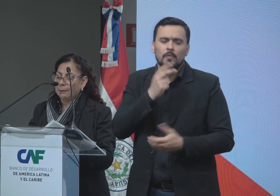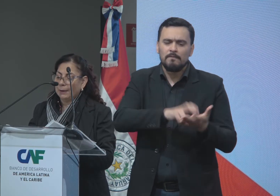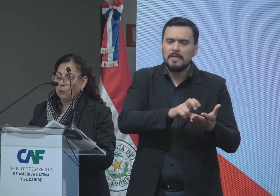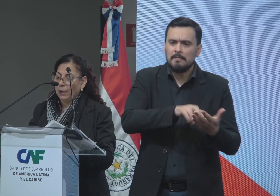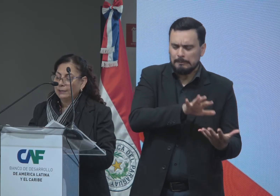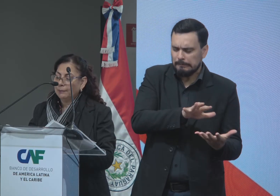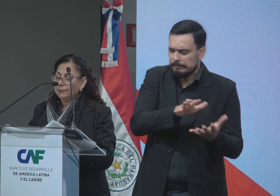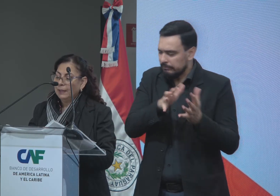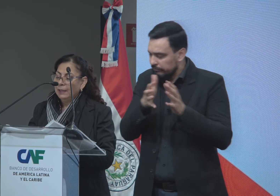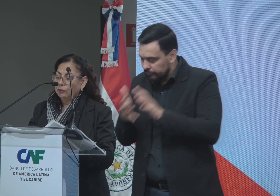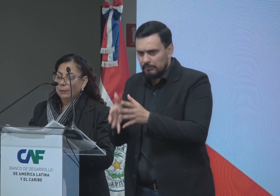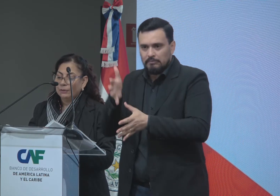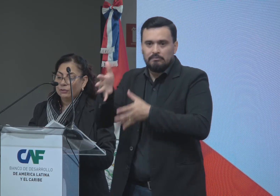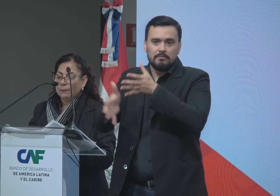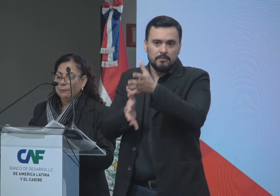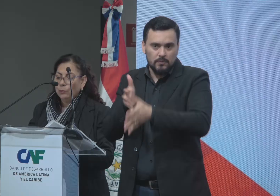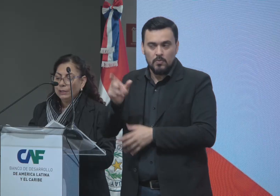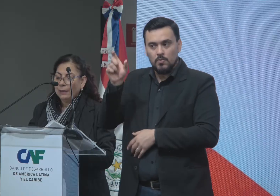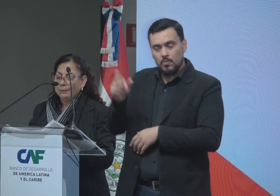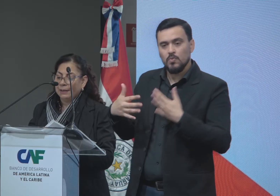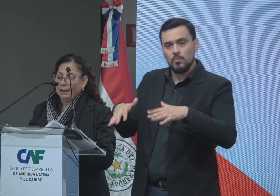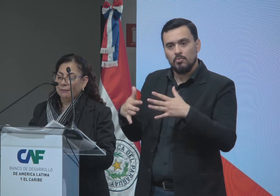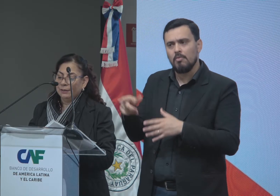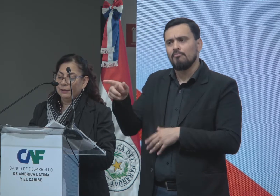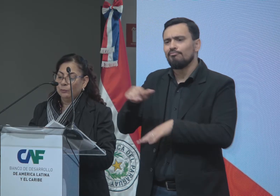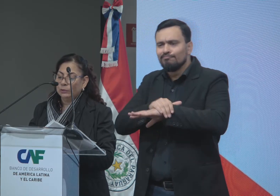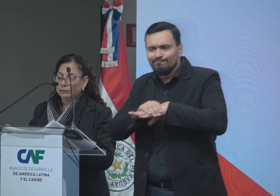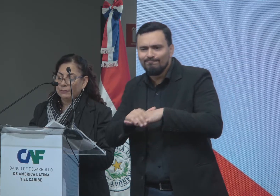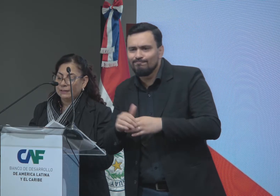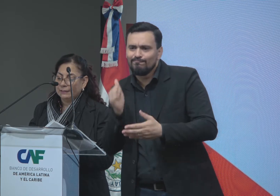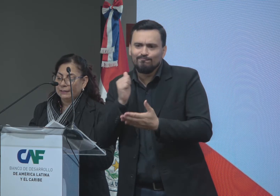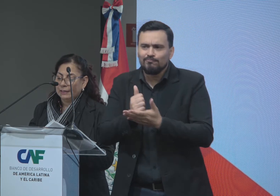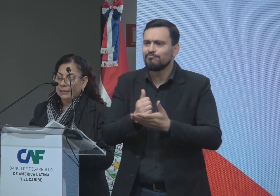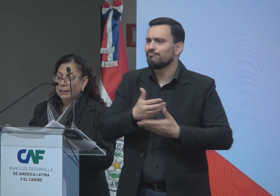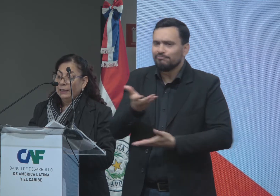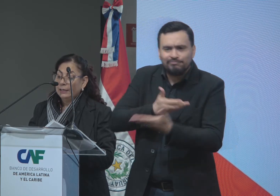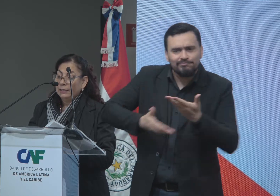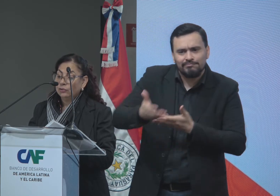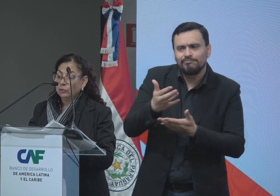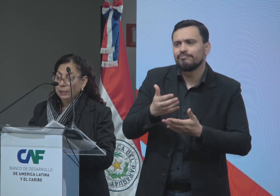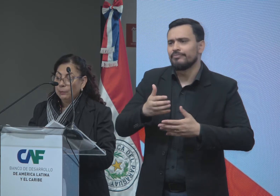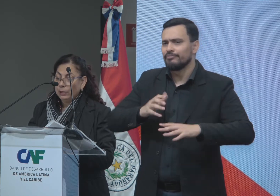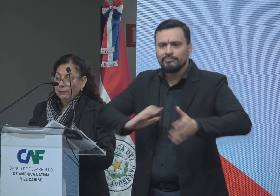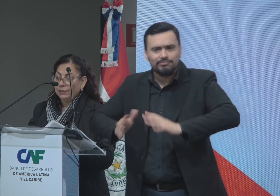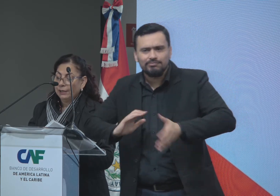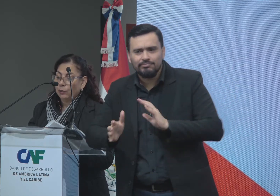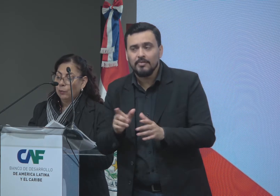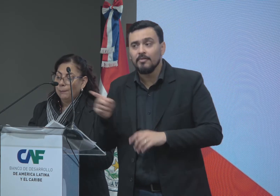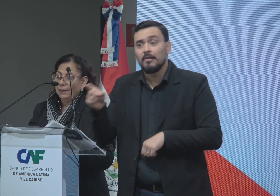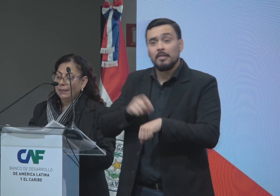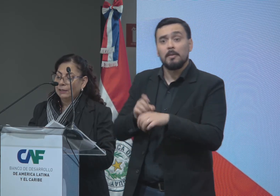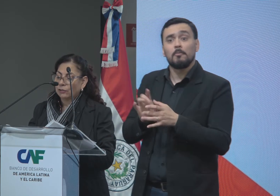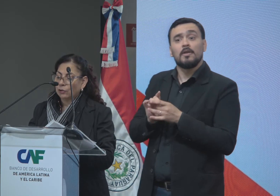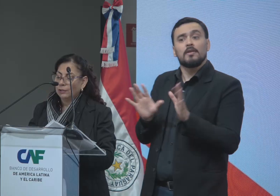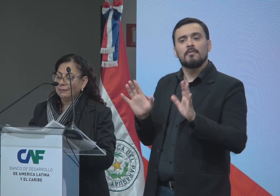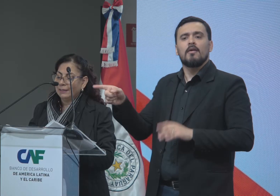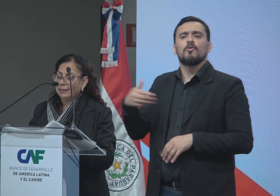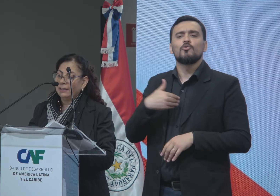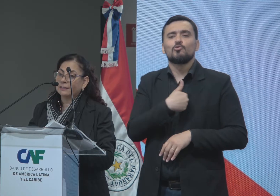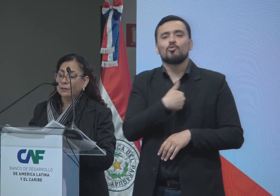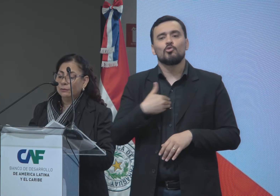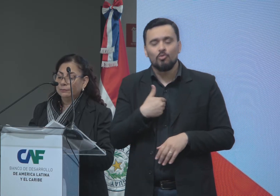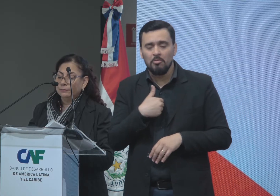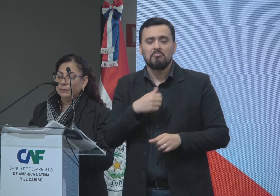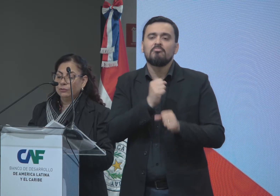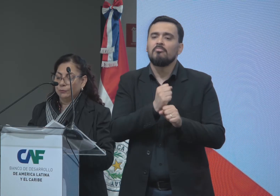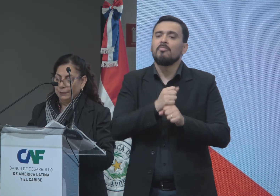señas paraguaya. Es una persona muy amigable, multifacética y en su tiempo libre cumple el rol de